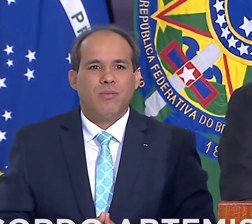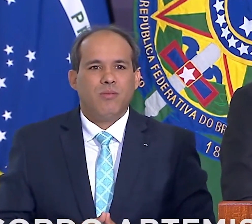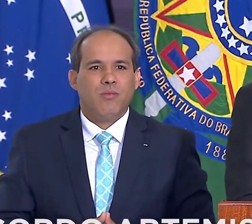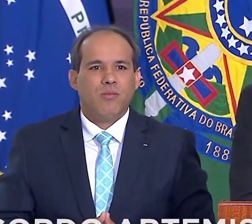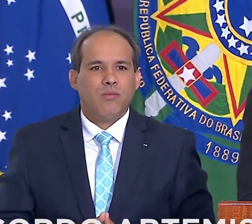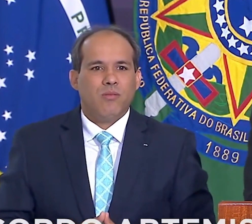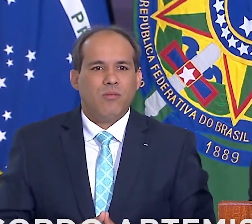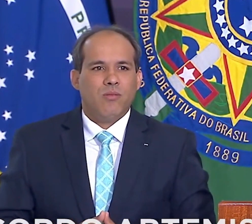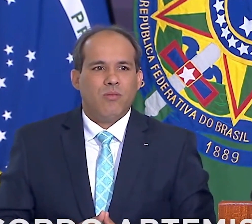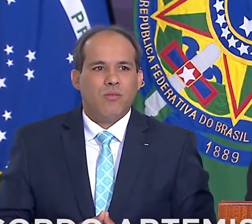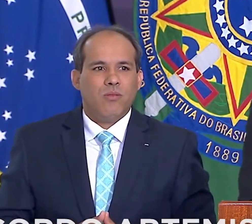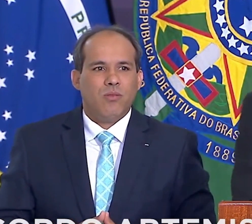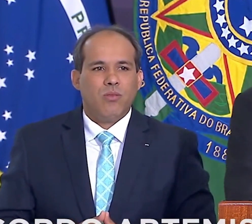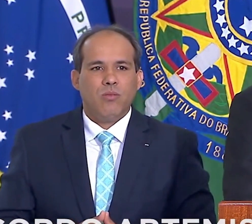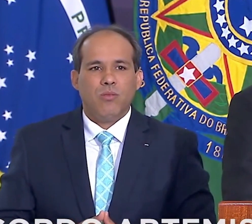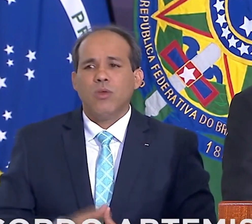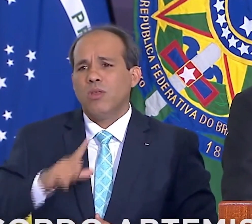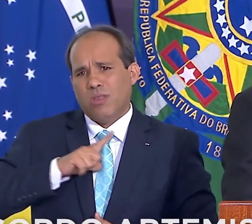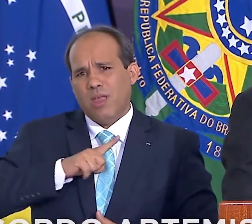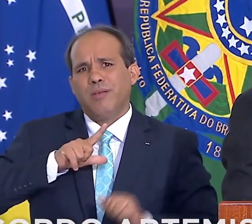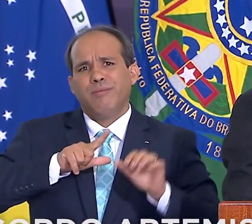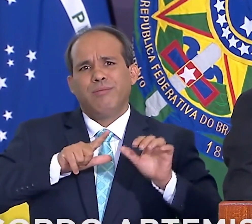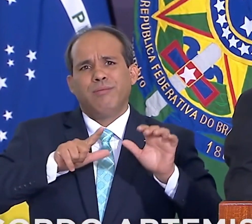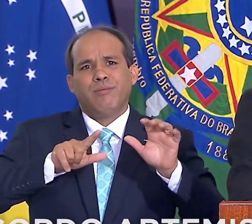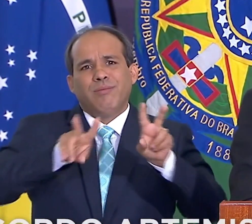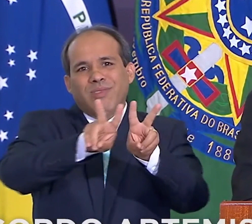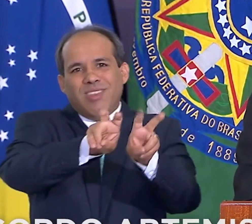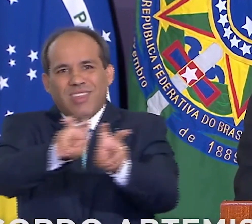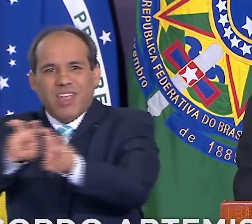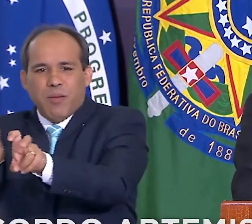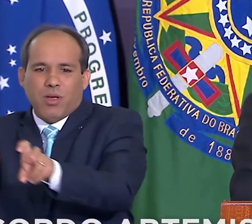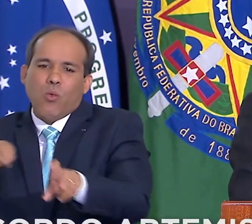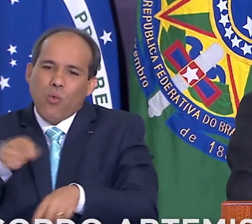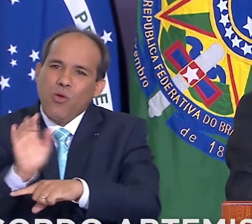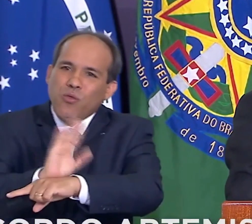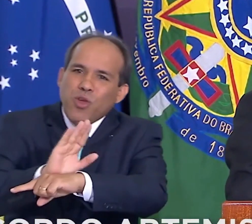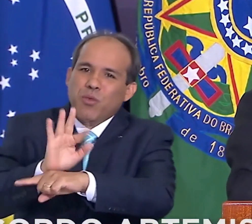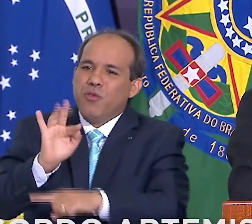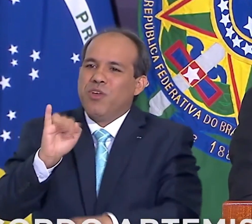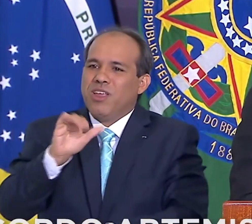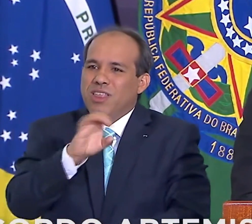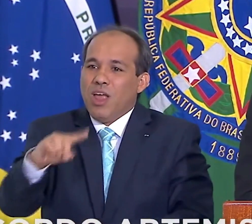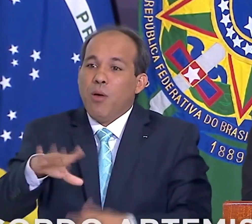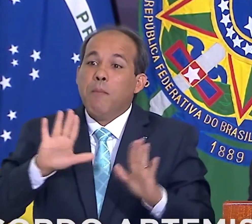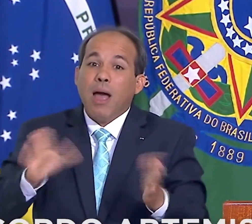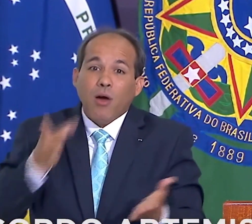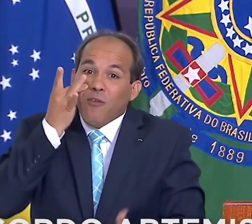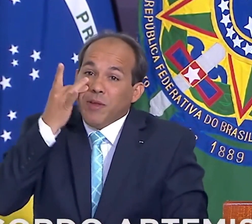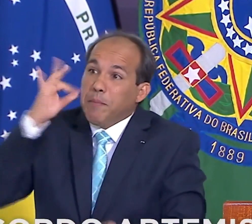E são questões que eram ficção e hoje nós vemos que isto é